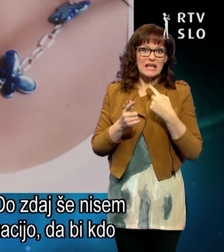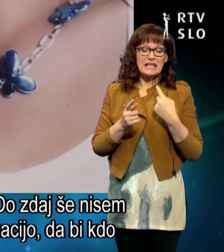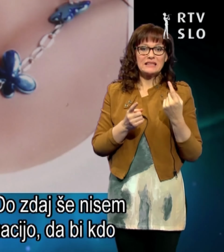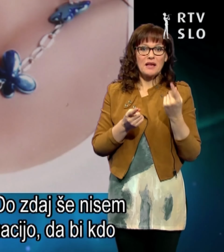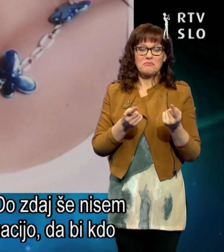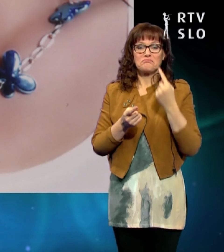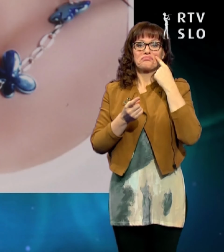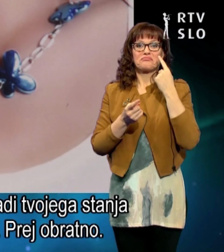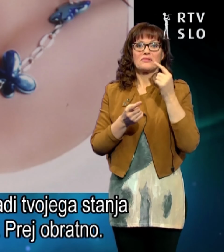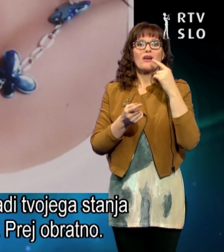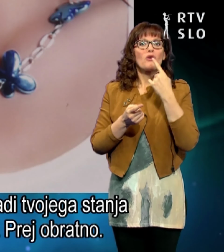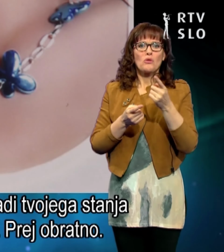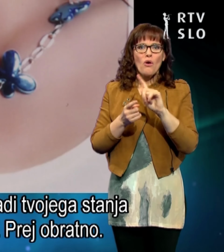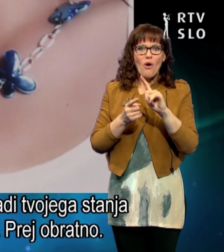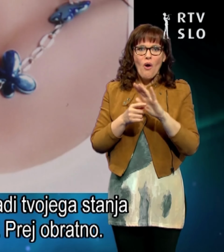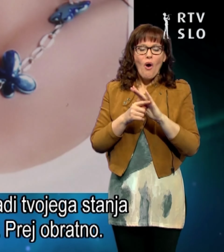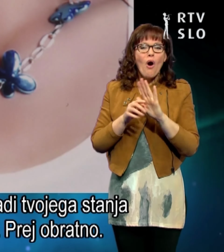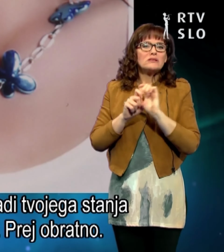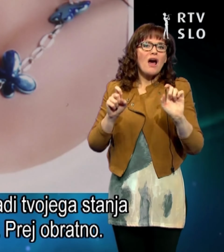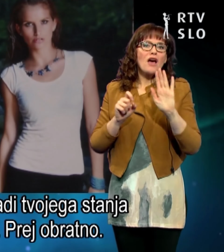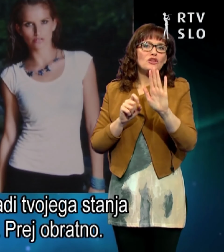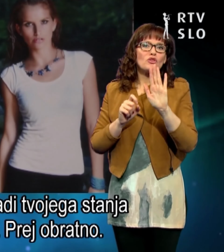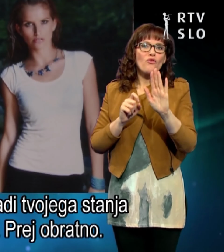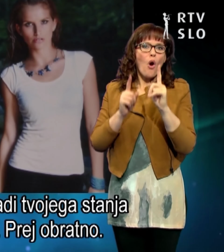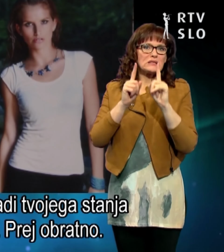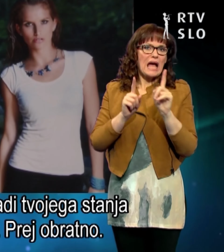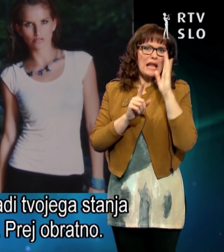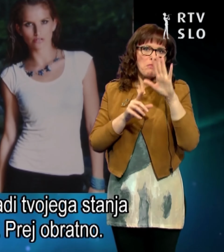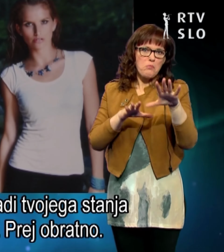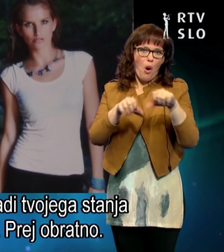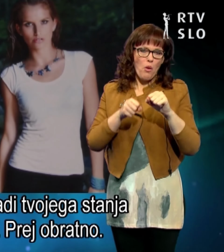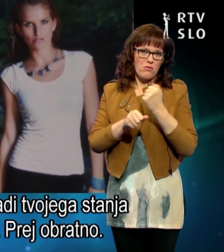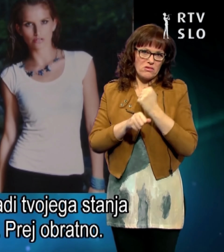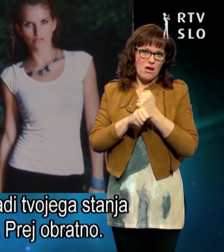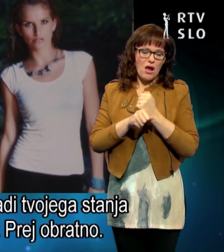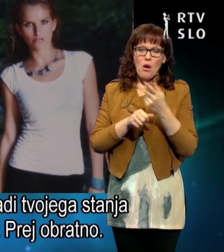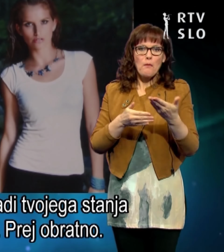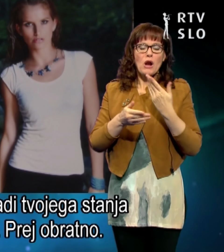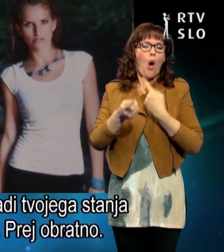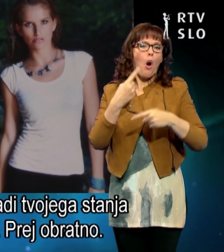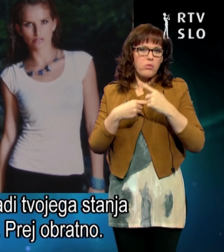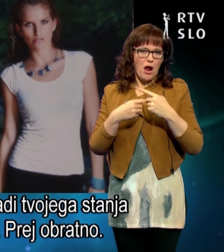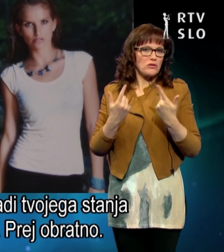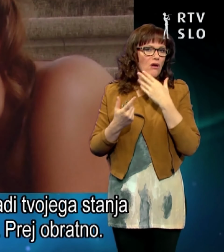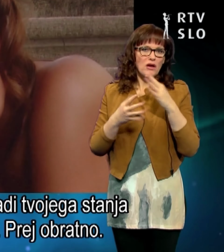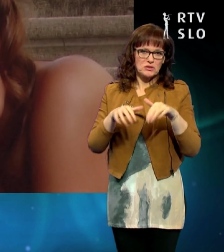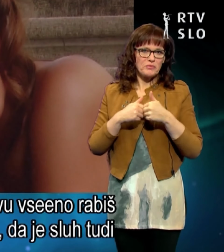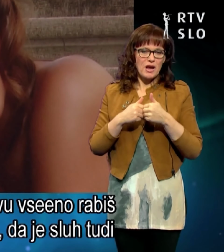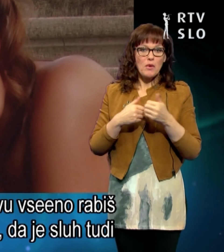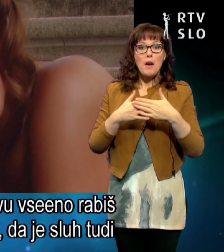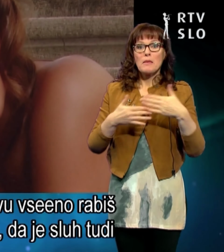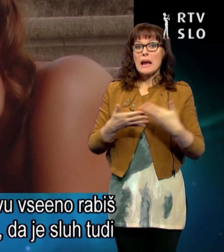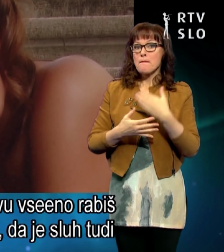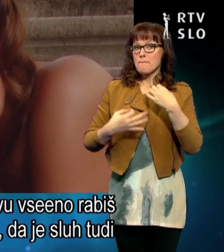kdo, se ne vem, rekel, ne, jaz pa pač sredo tvoje, tvojega stanja ne bom delo prej obratno. Pre